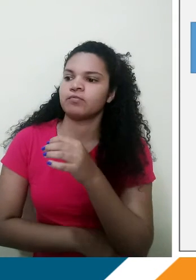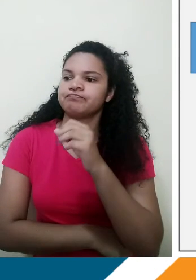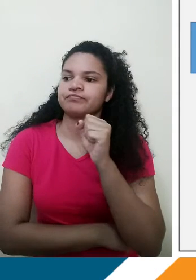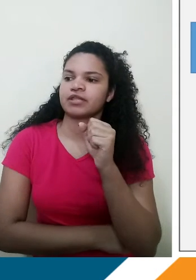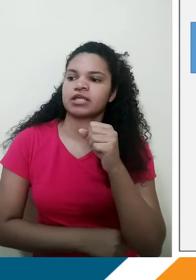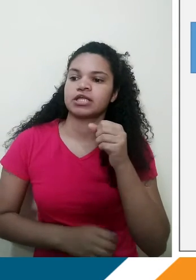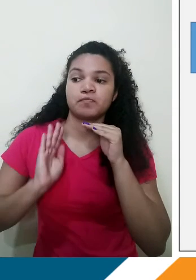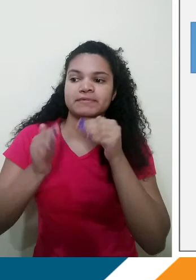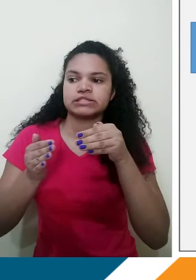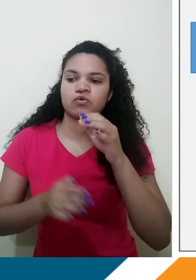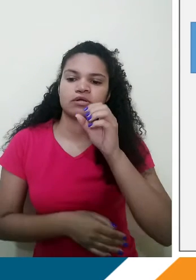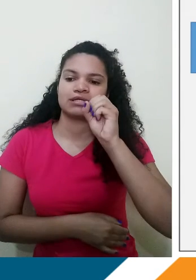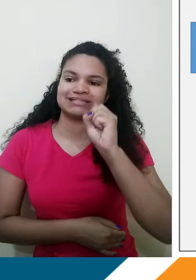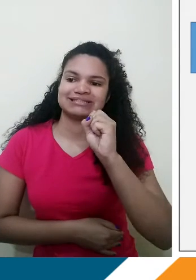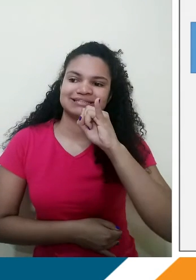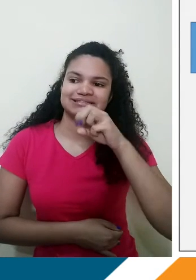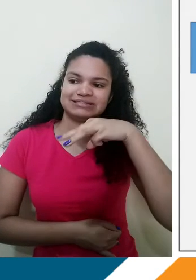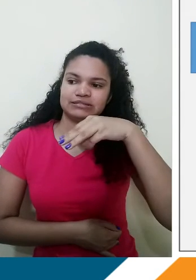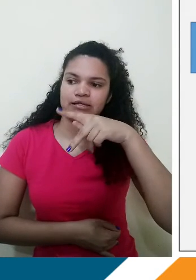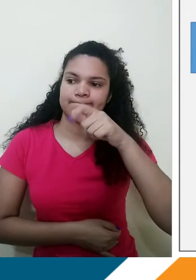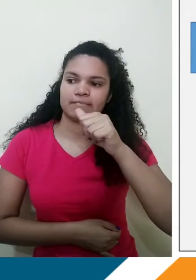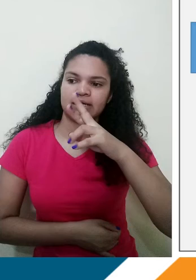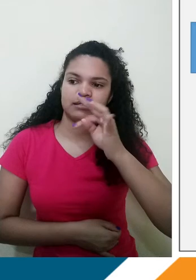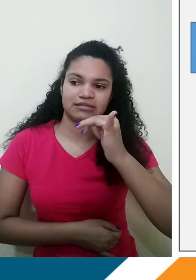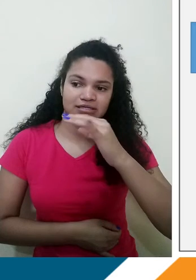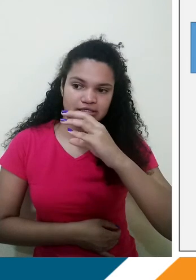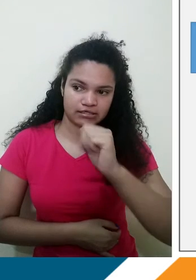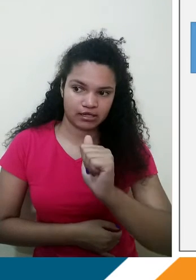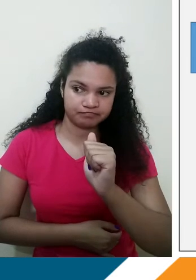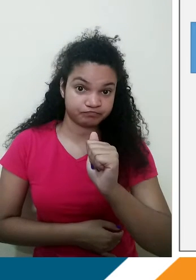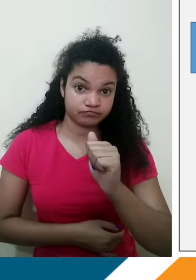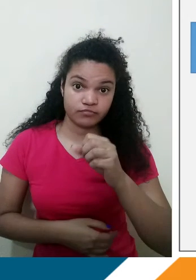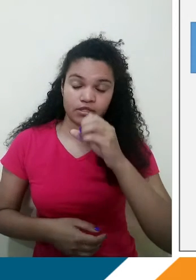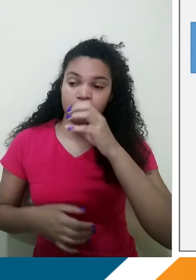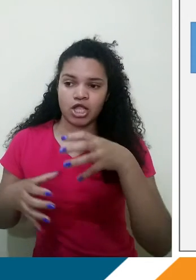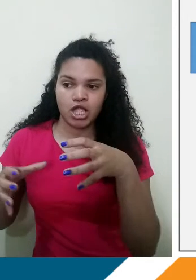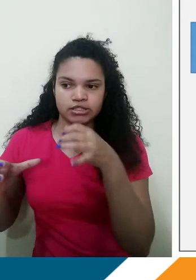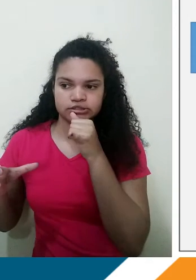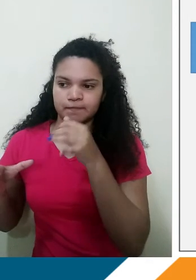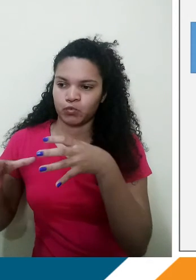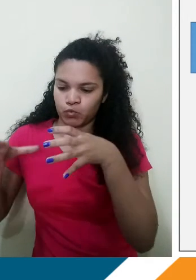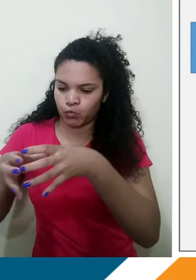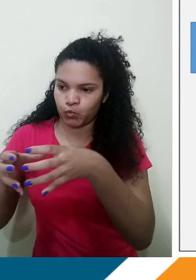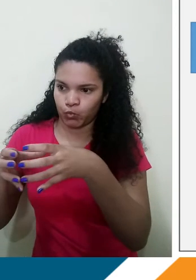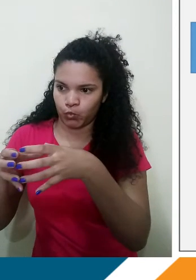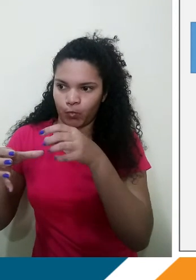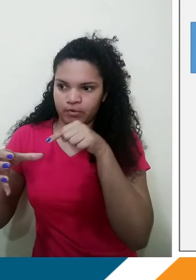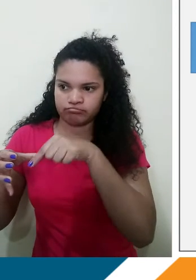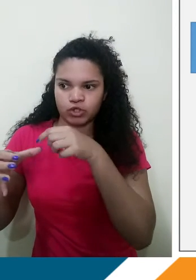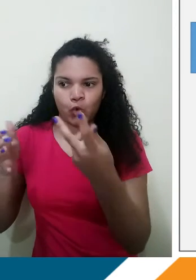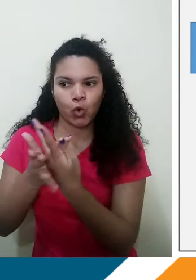uma população acontecem mudanças e essas mudanças podem interromper o fluxo gênico,